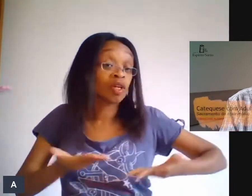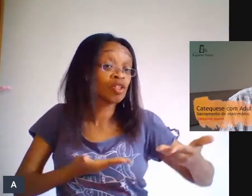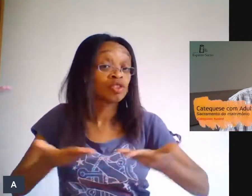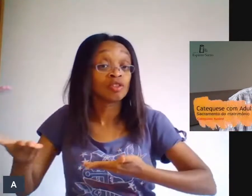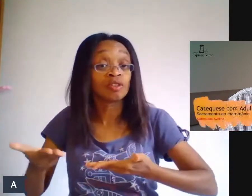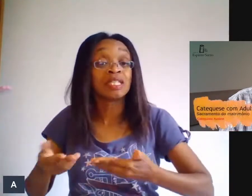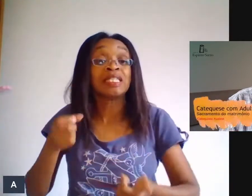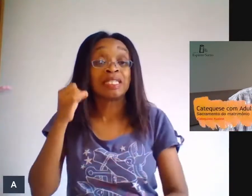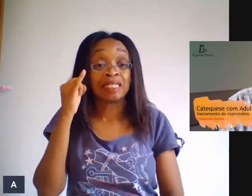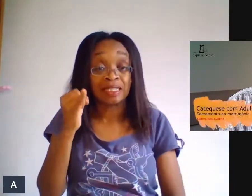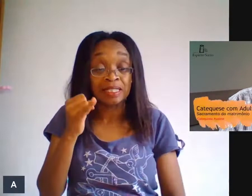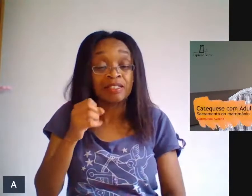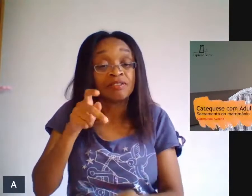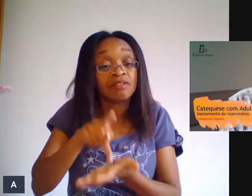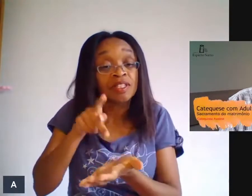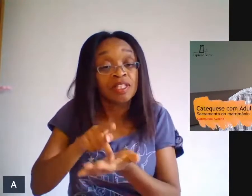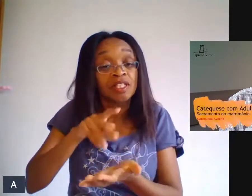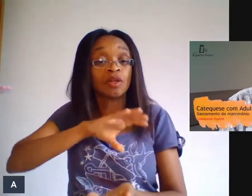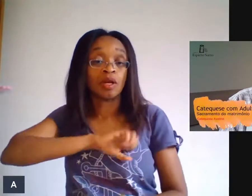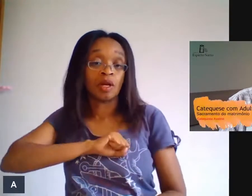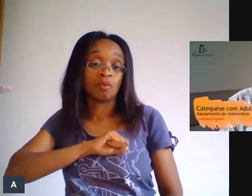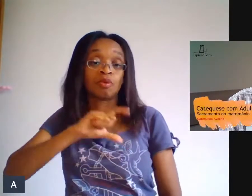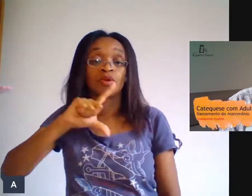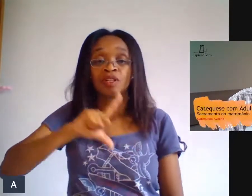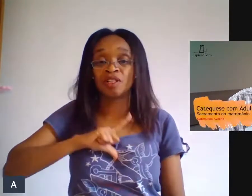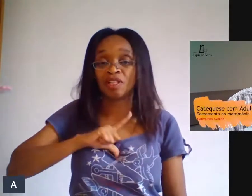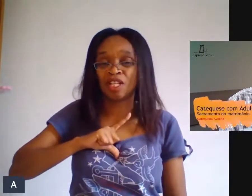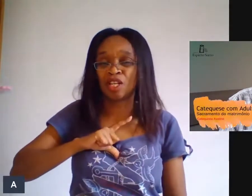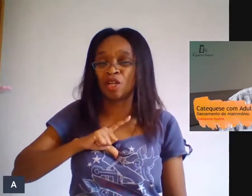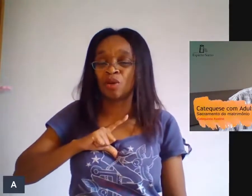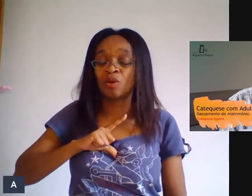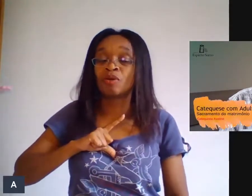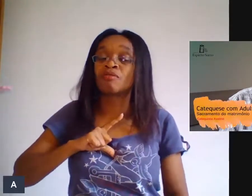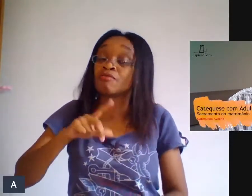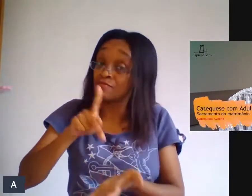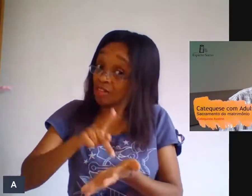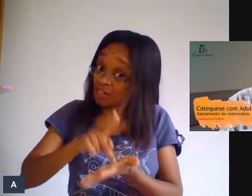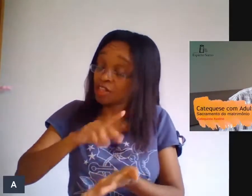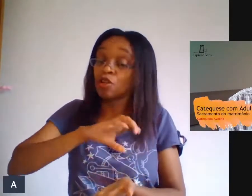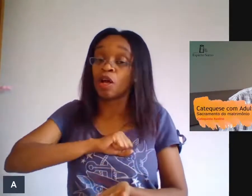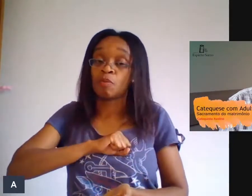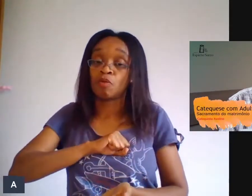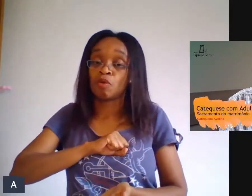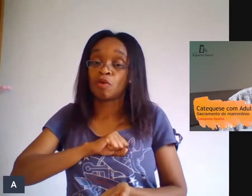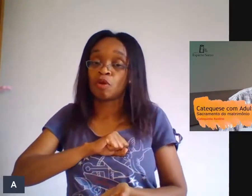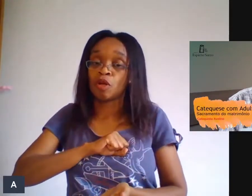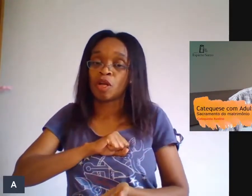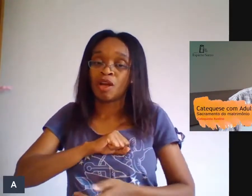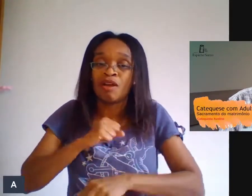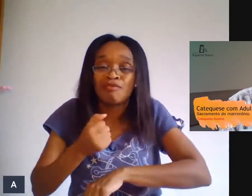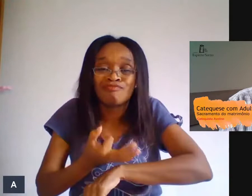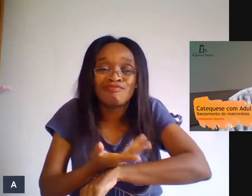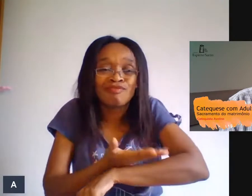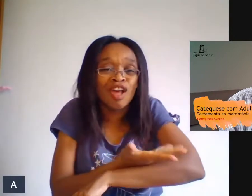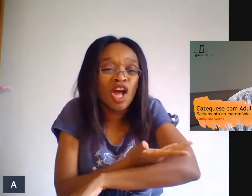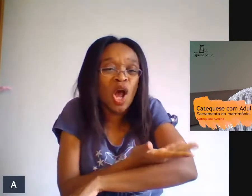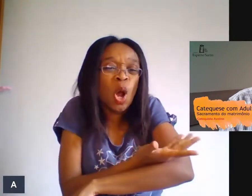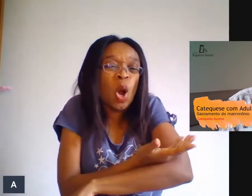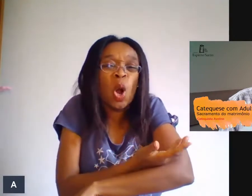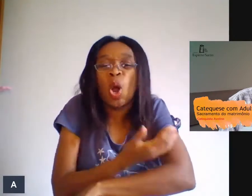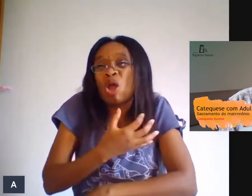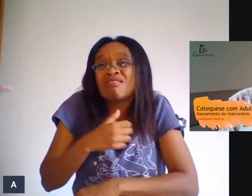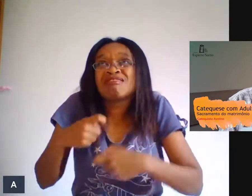entre eles, e não pura paixão sentimental que logo desaparece. Por isso devem